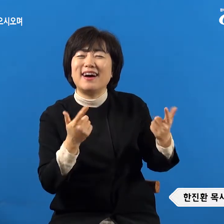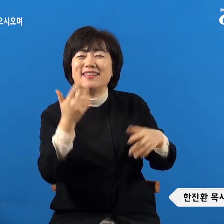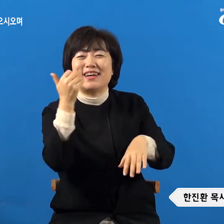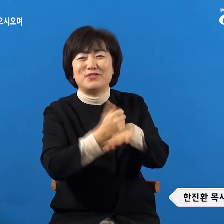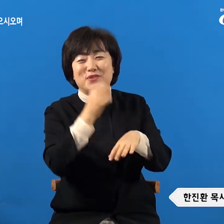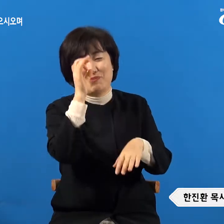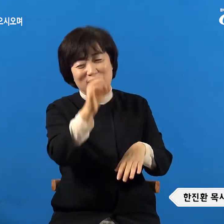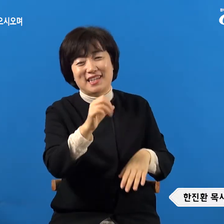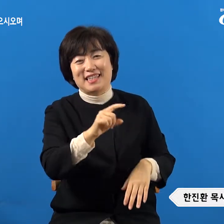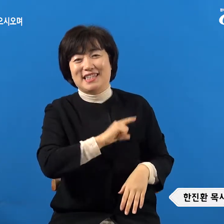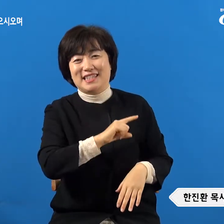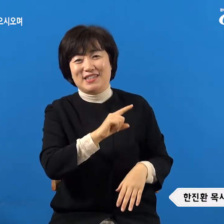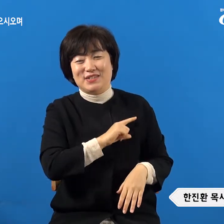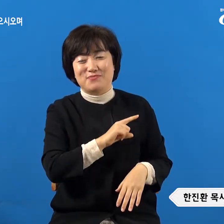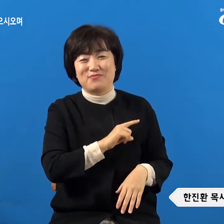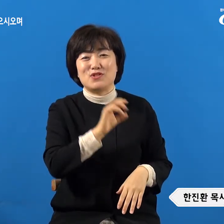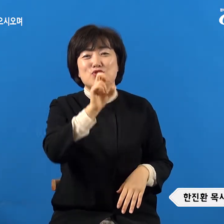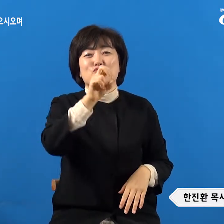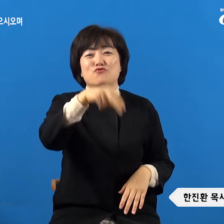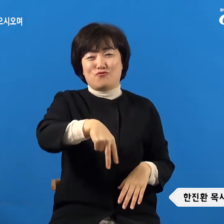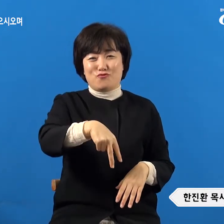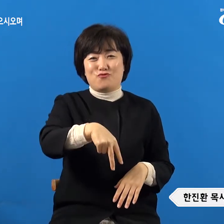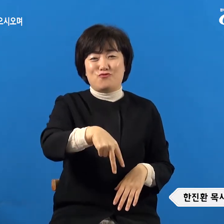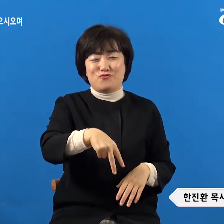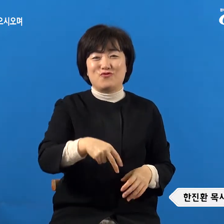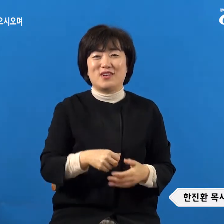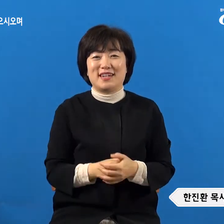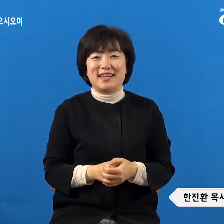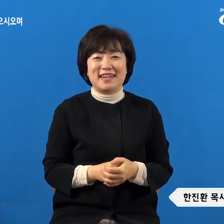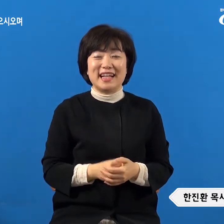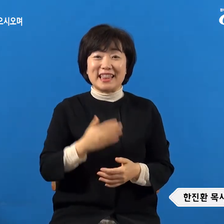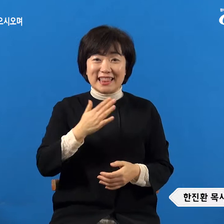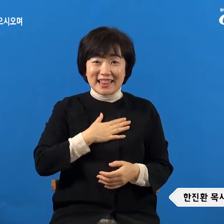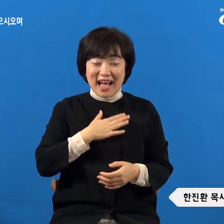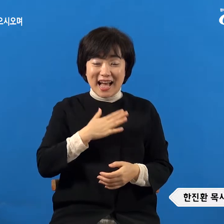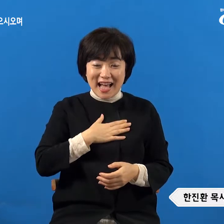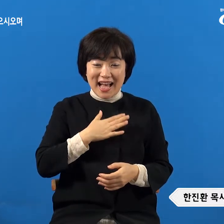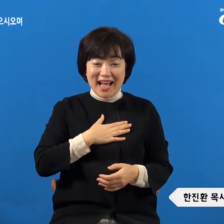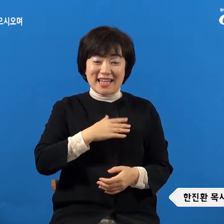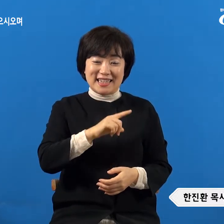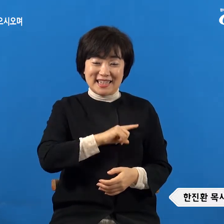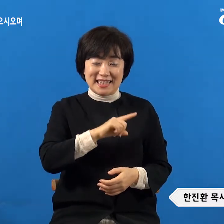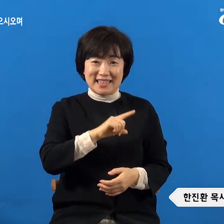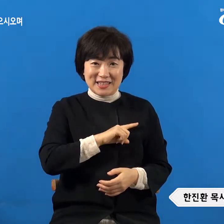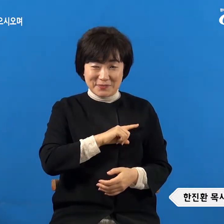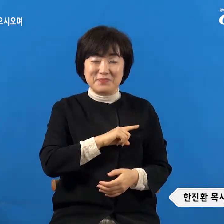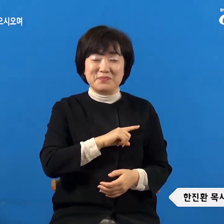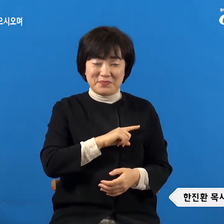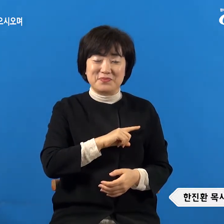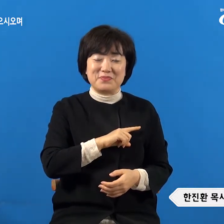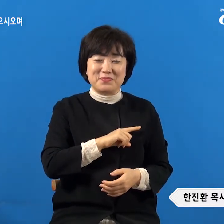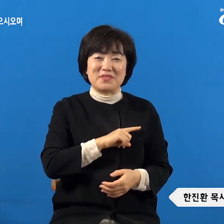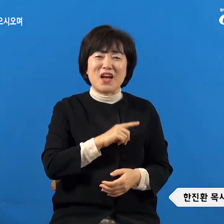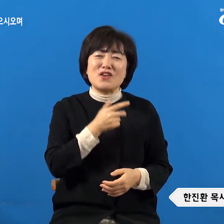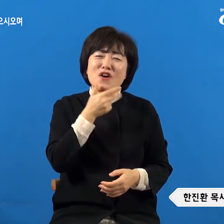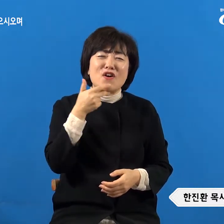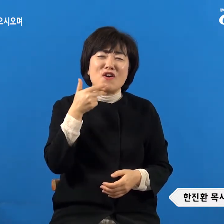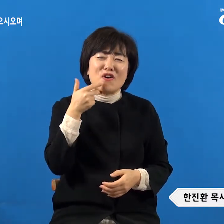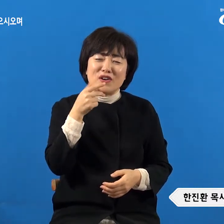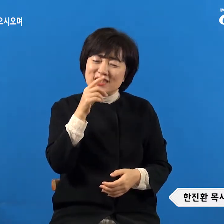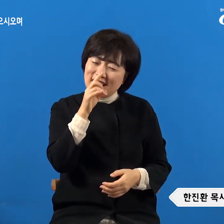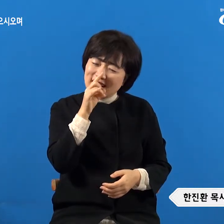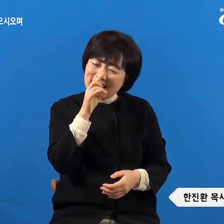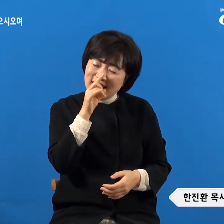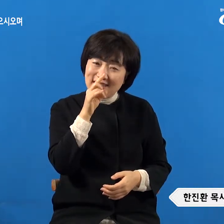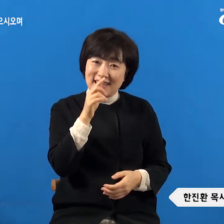보니까 그 여자의 성이 유씨였습니다. My name is you 라고 해야 될 것을 영어가 좀